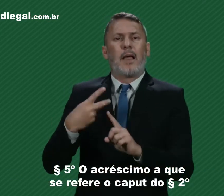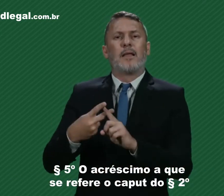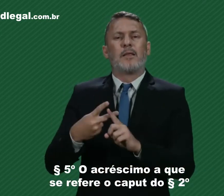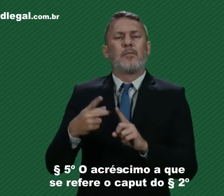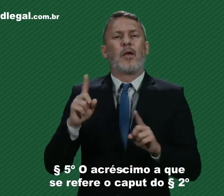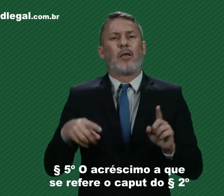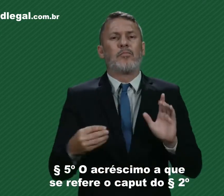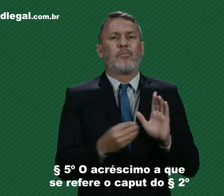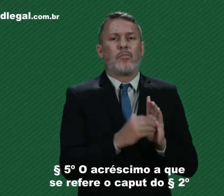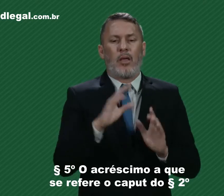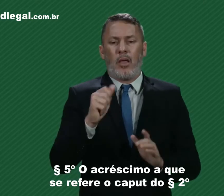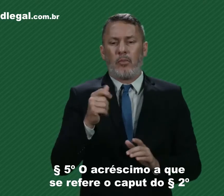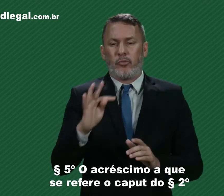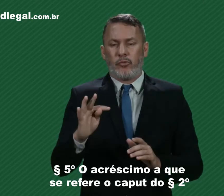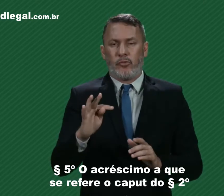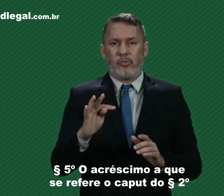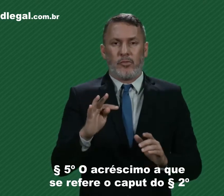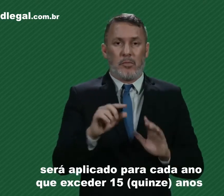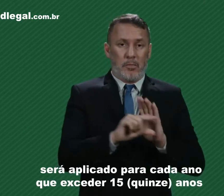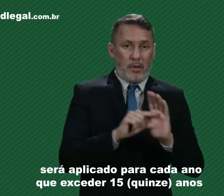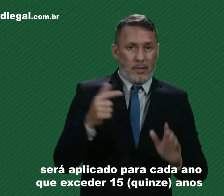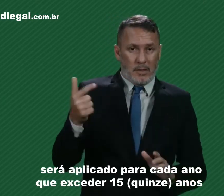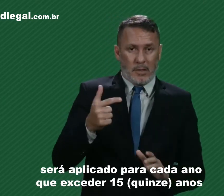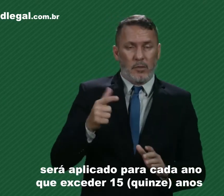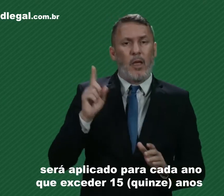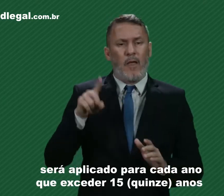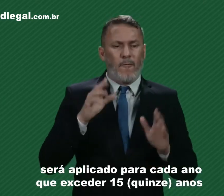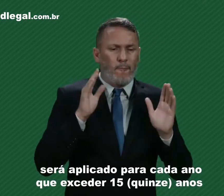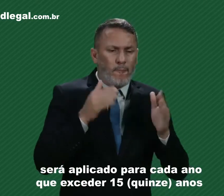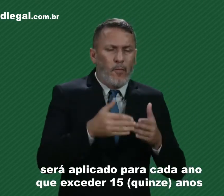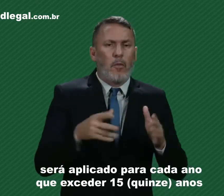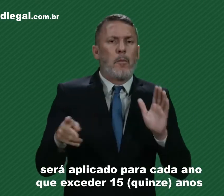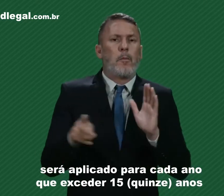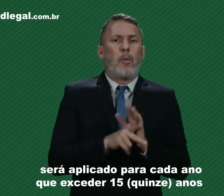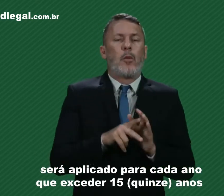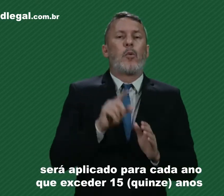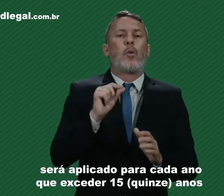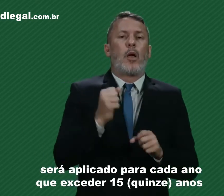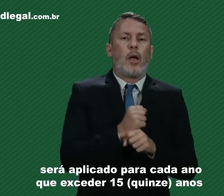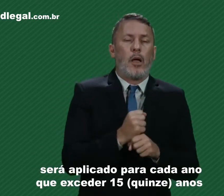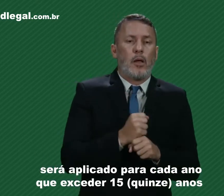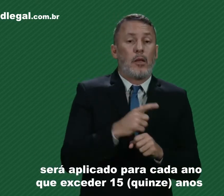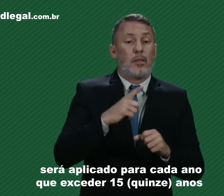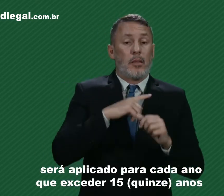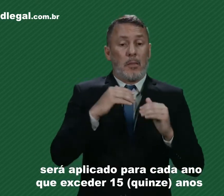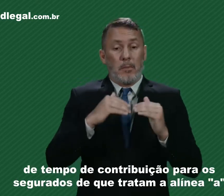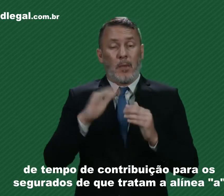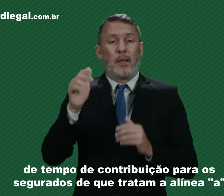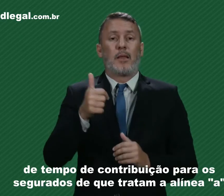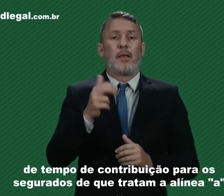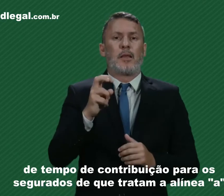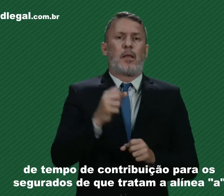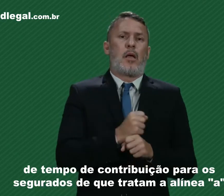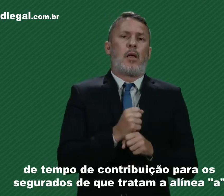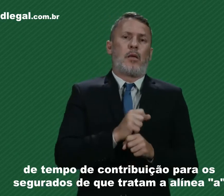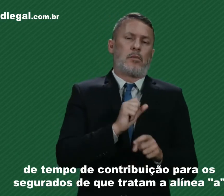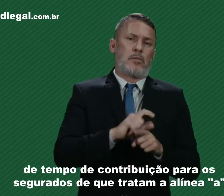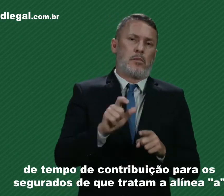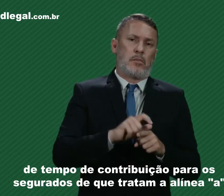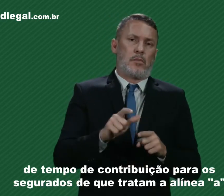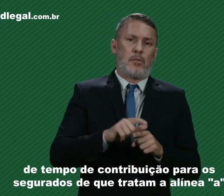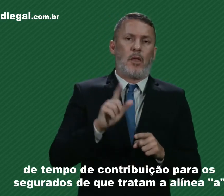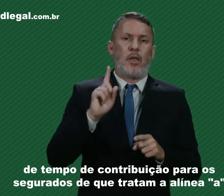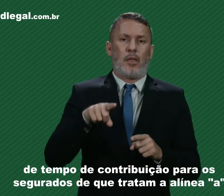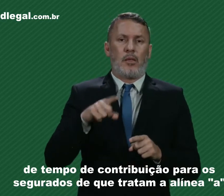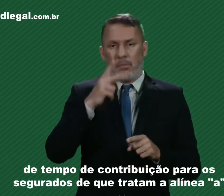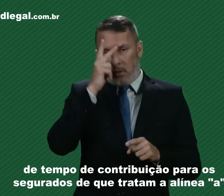se refere o caput do parágrafo 2º será aplicado para cada ano que exceder 15 anos de tempo de contribuição